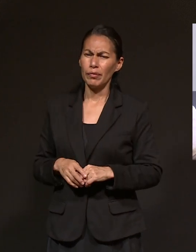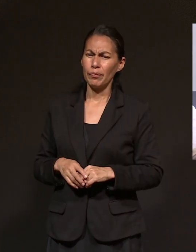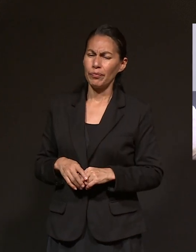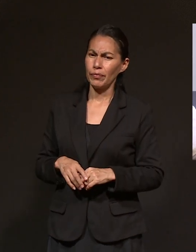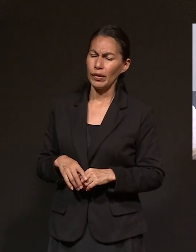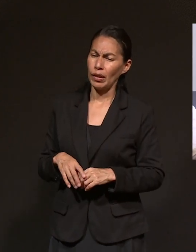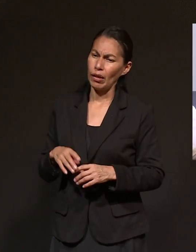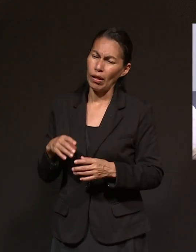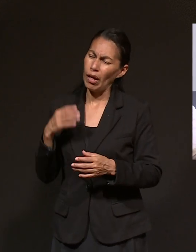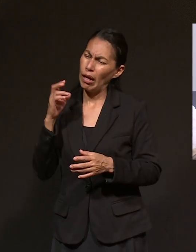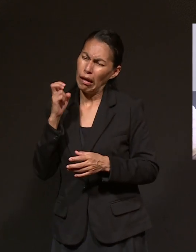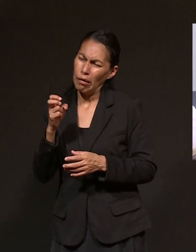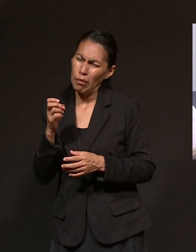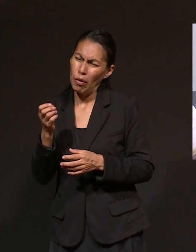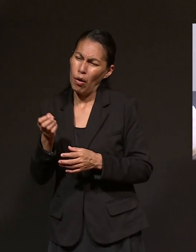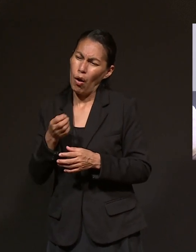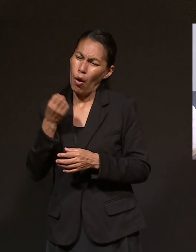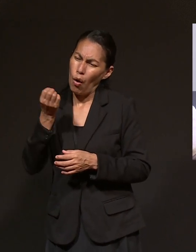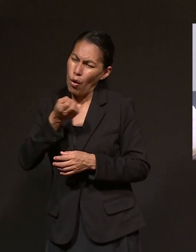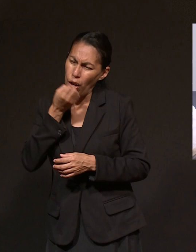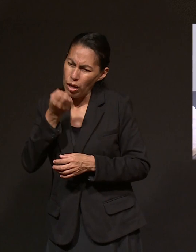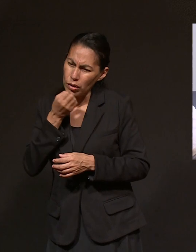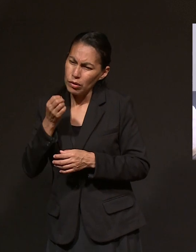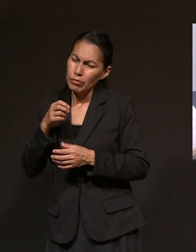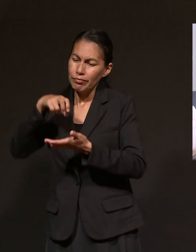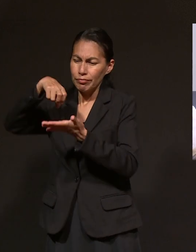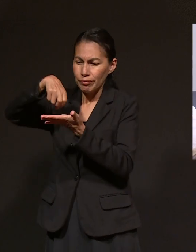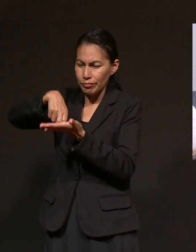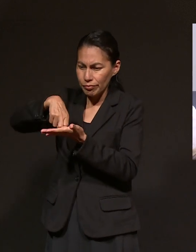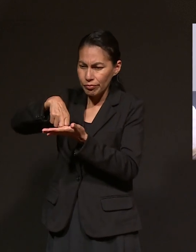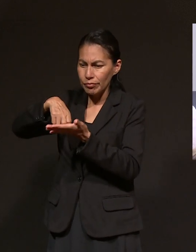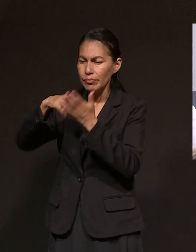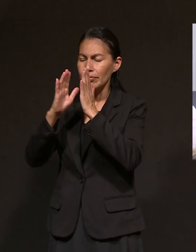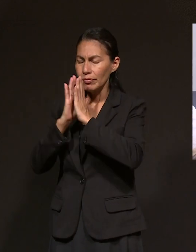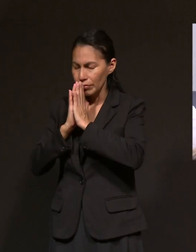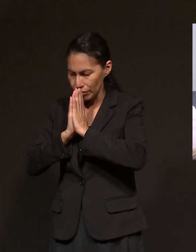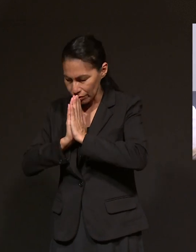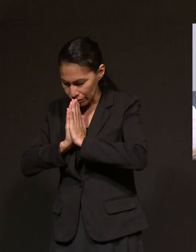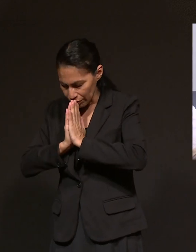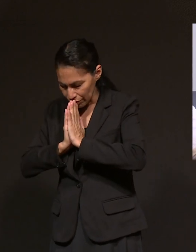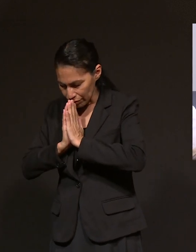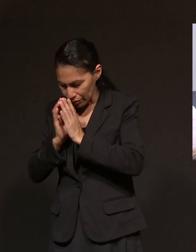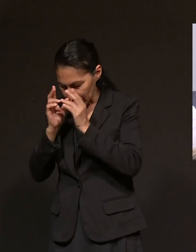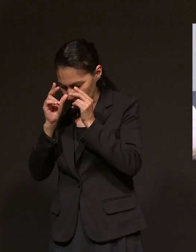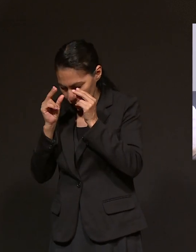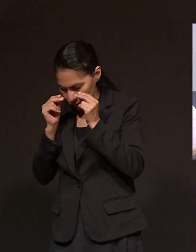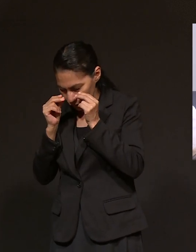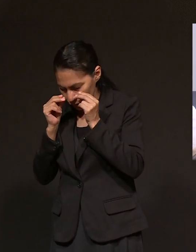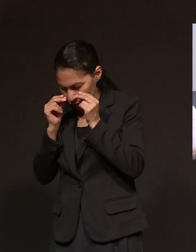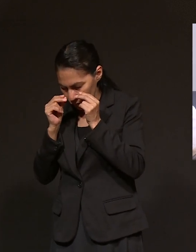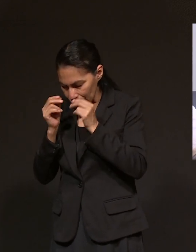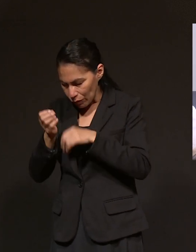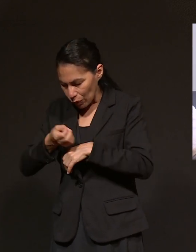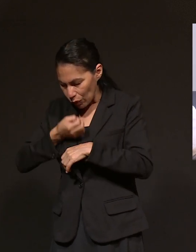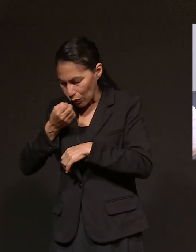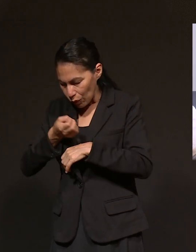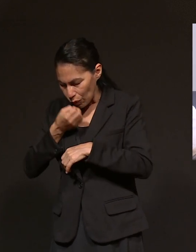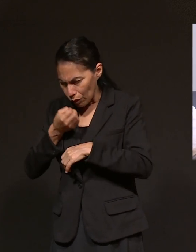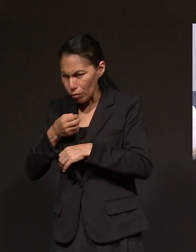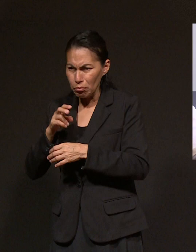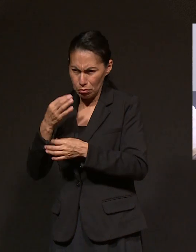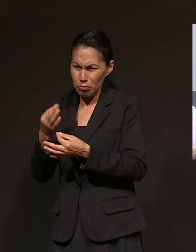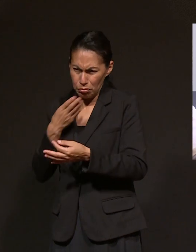crece con la idea del niño arrodillado, con las manitas, y, pues, los ojos cerrados, ¿no?